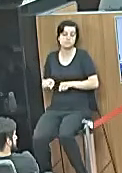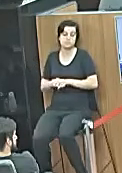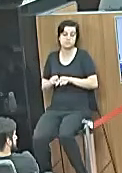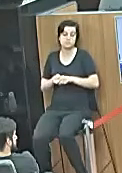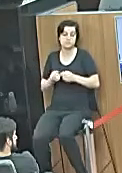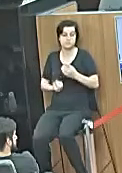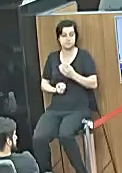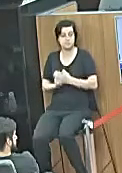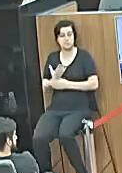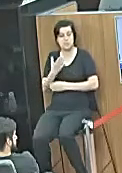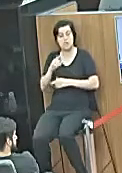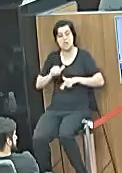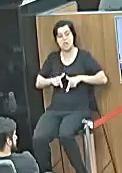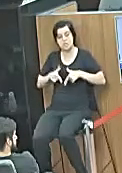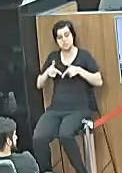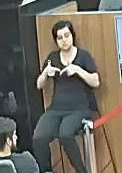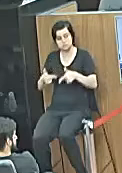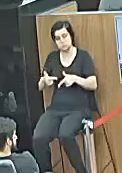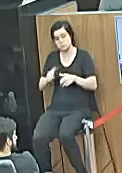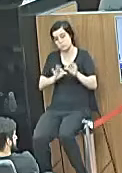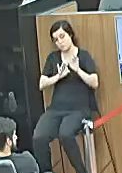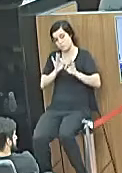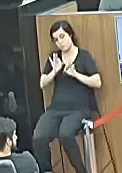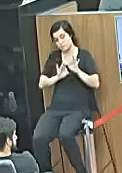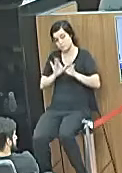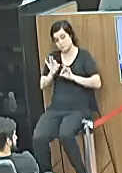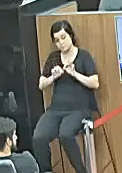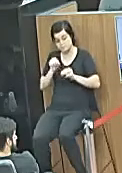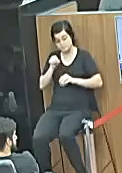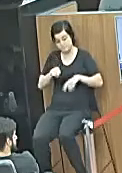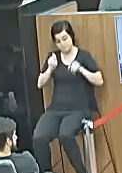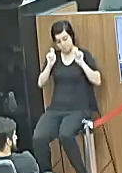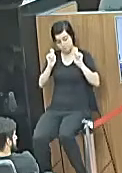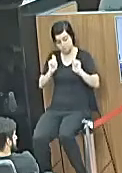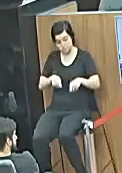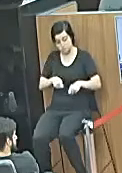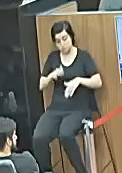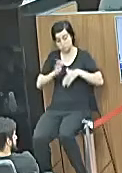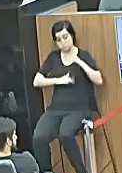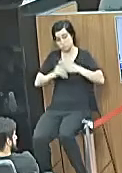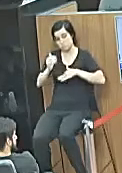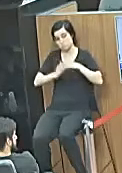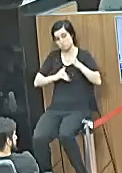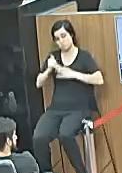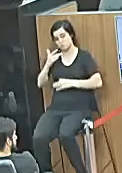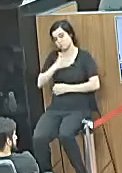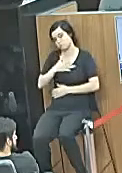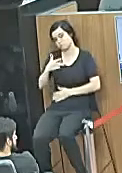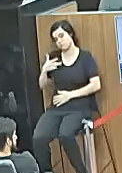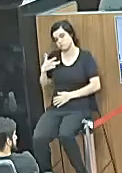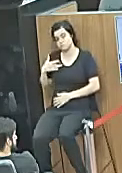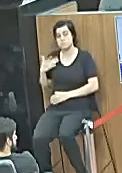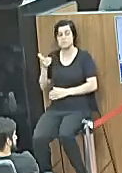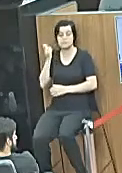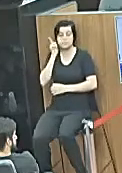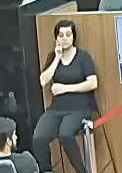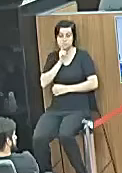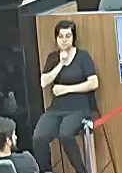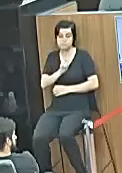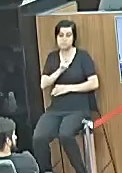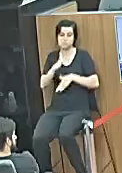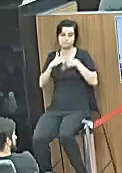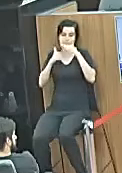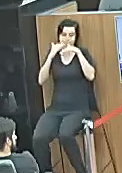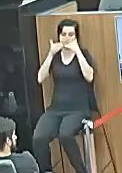150 destinada a promover a capacitação dos profissionais de saúde para aprimorar as